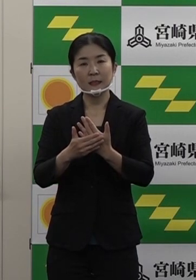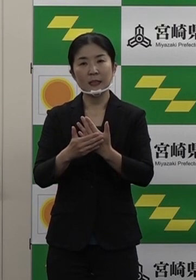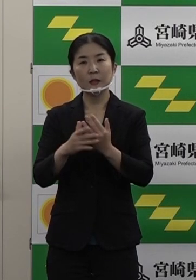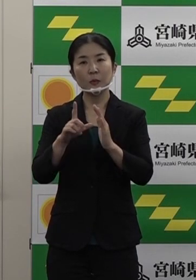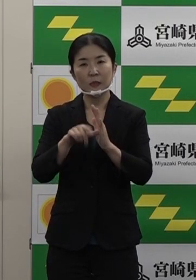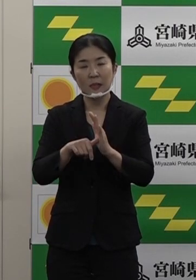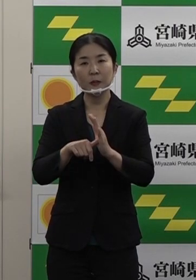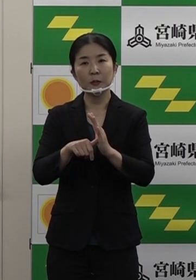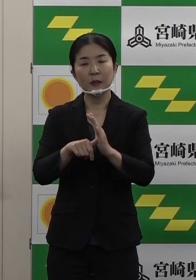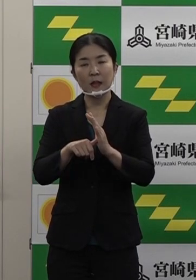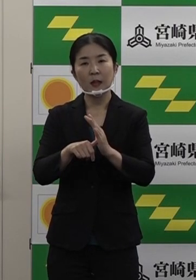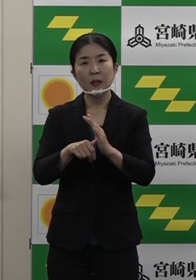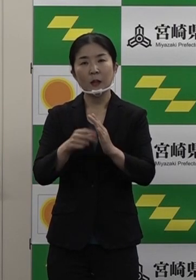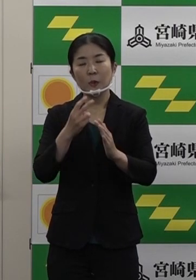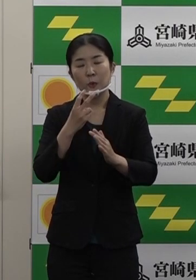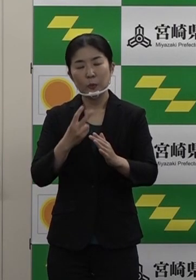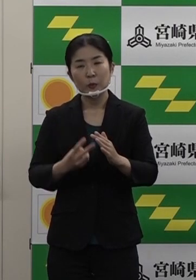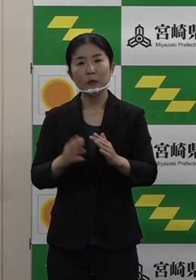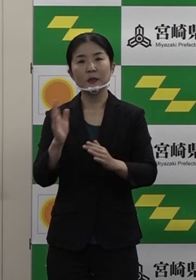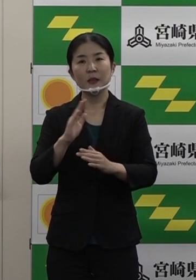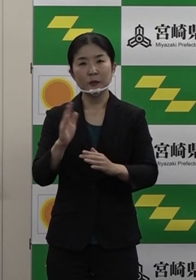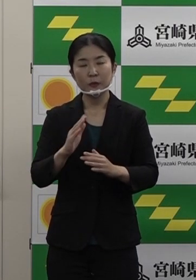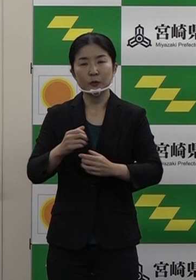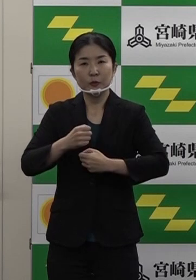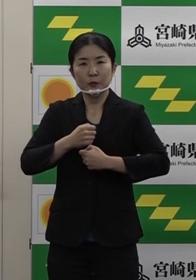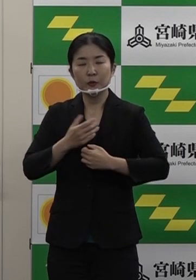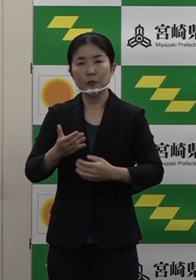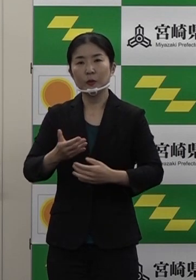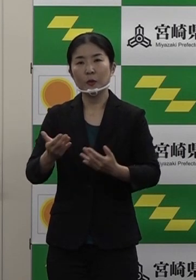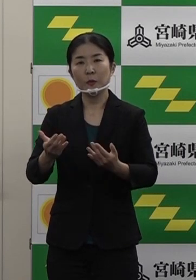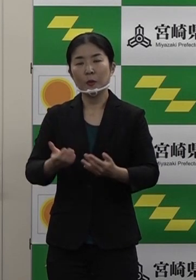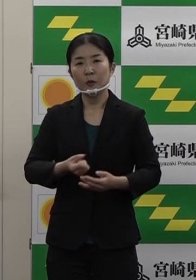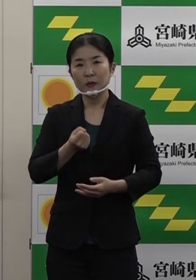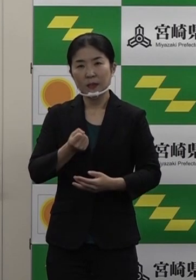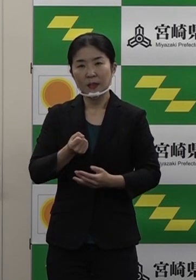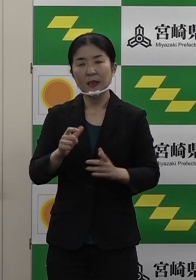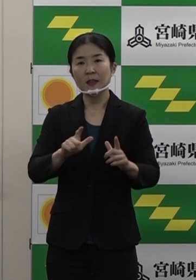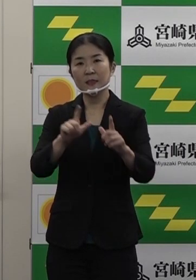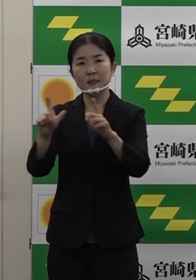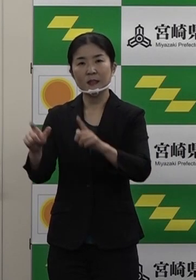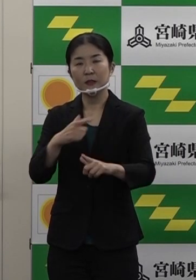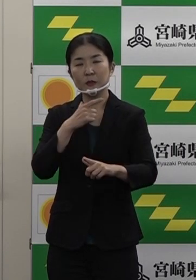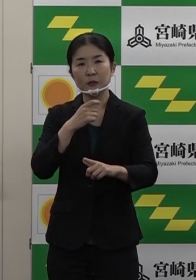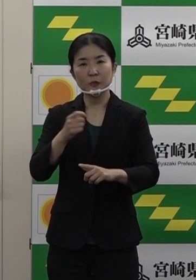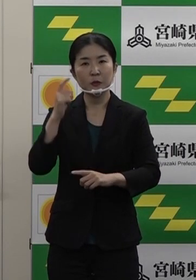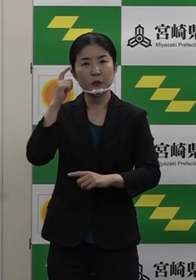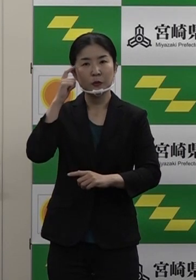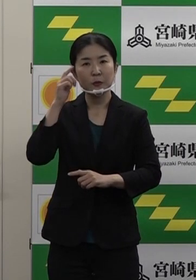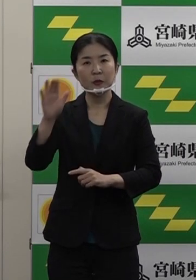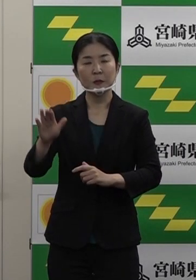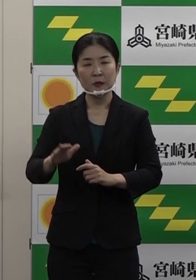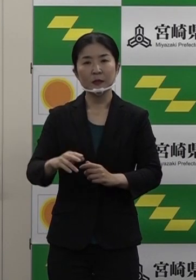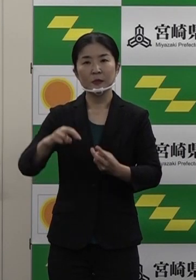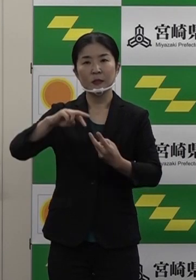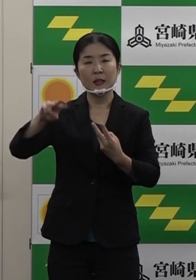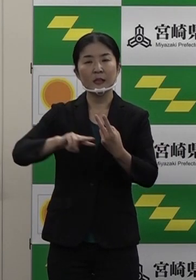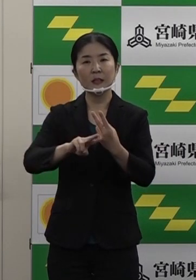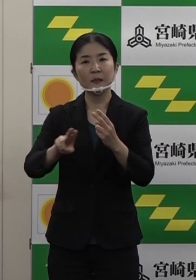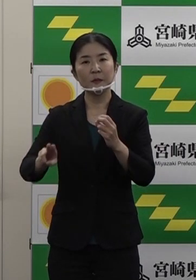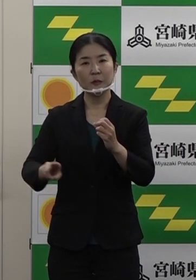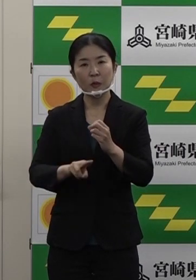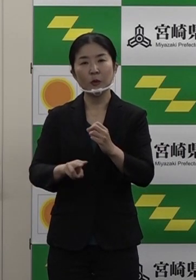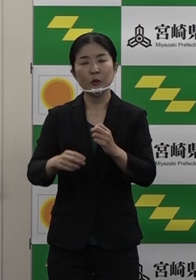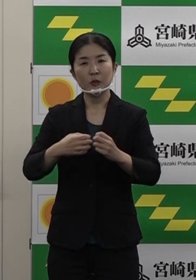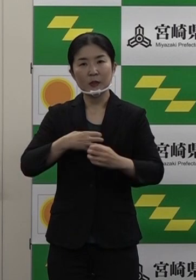局面になってしまうということをぜひ県民の皆様にはご理解をいただきたいと考えております。変異株のリスク、そ